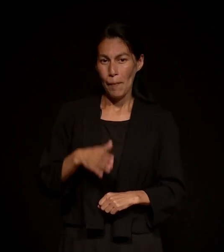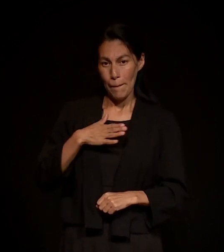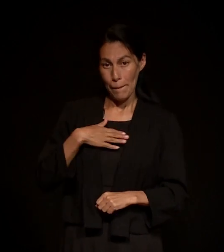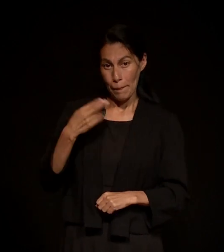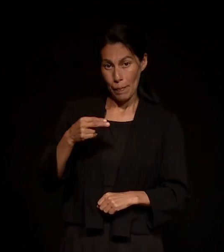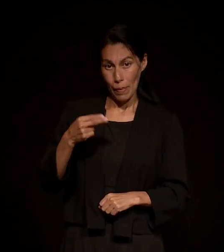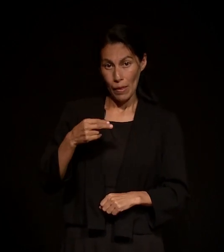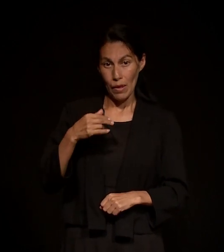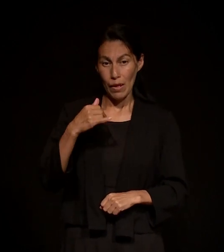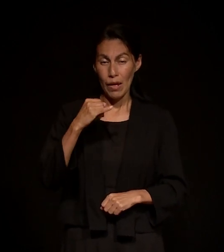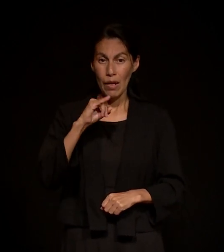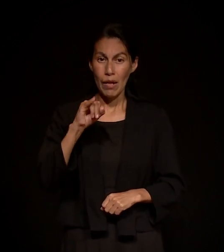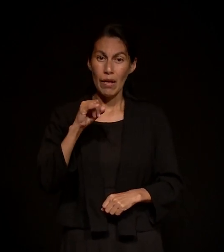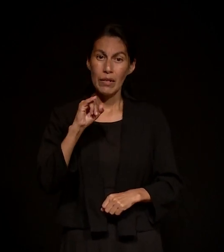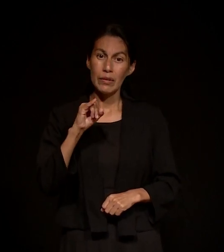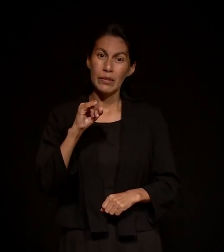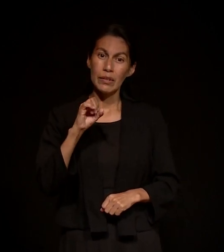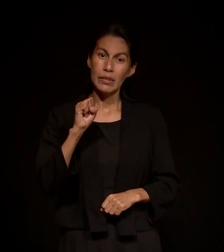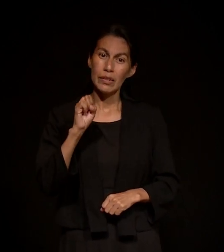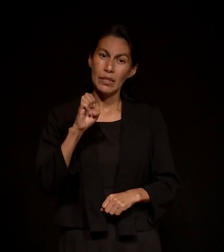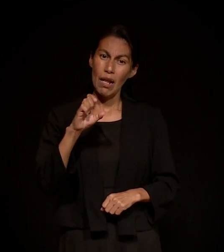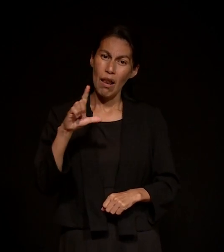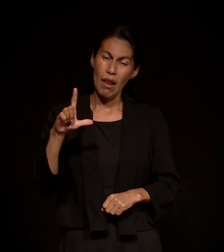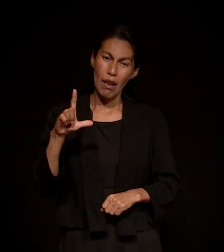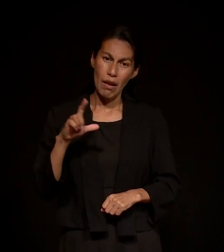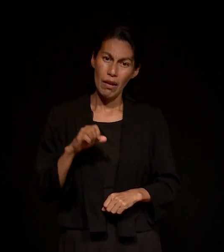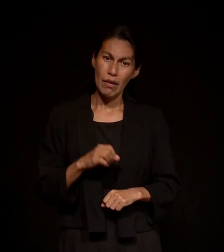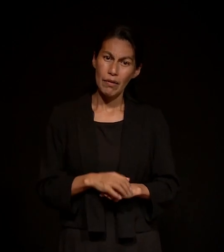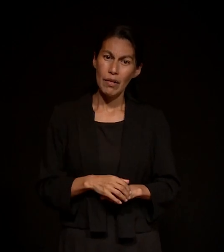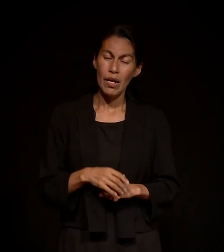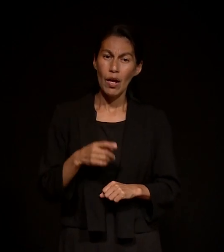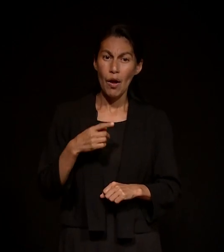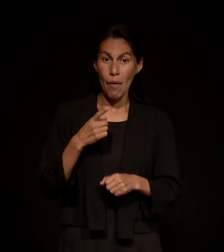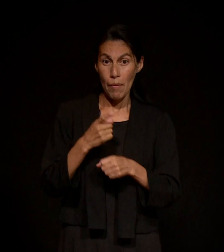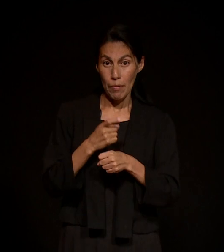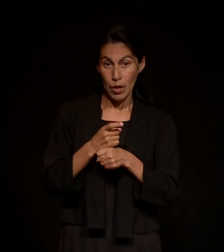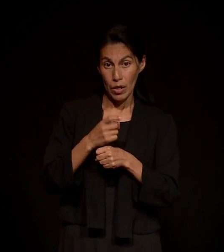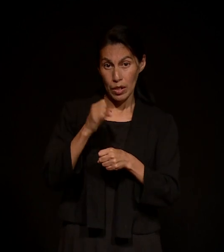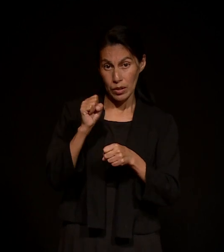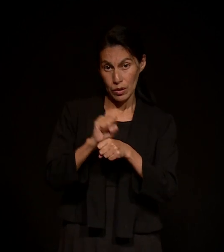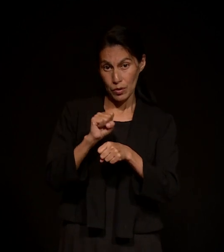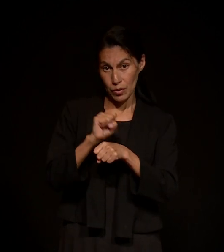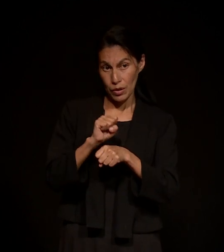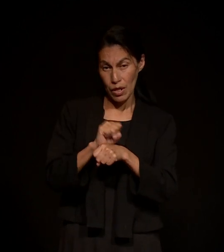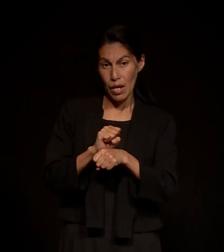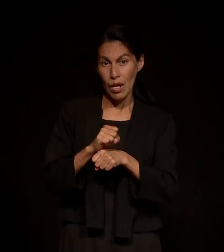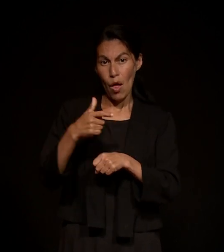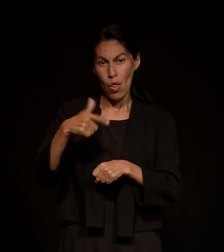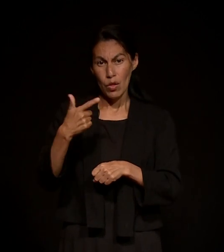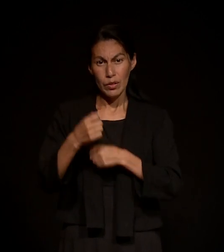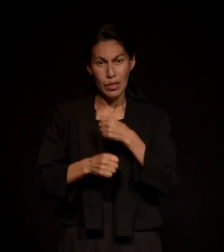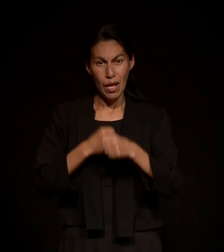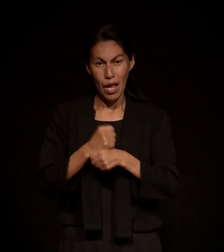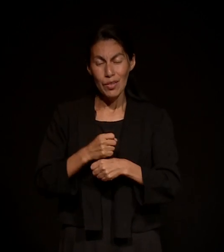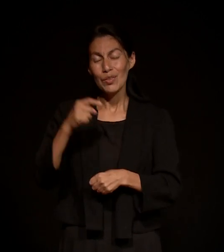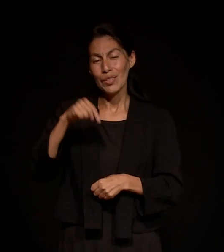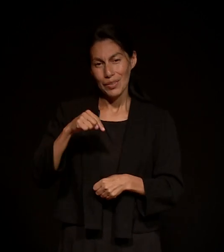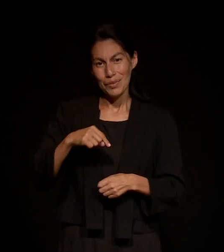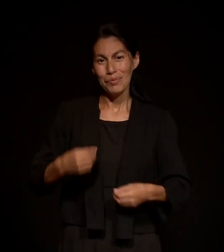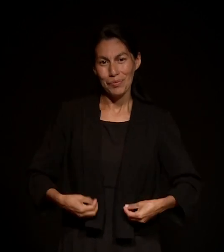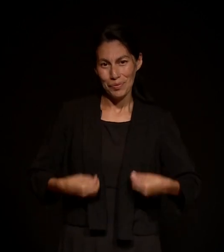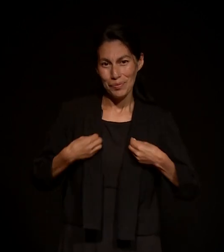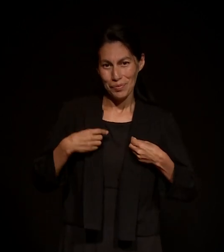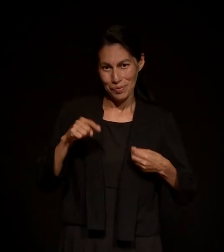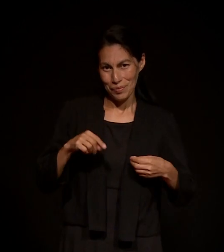grados. Mi nombre es Estel, ahorita estoy en primaria y secundaria, tengo 11 años y voy a buscar.